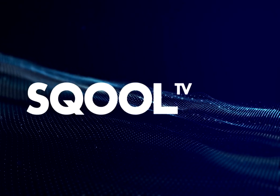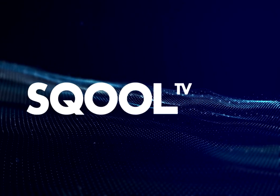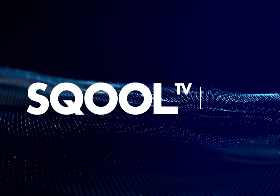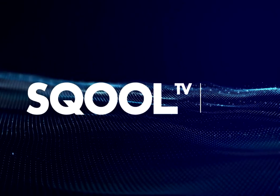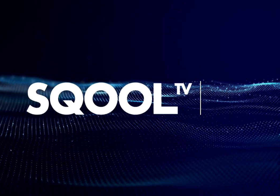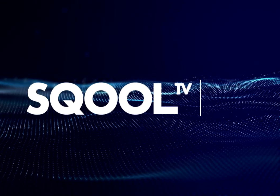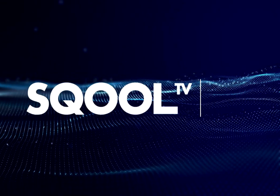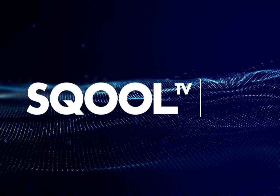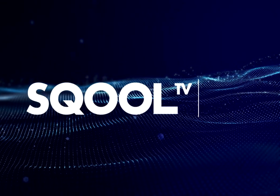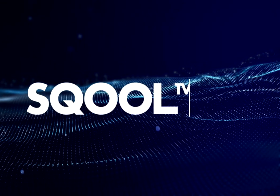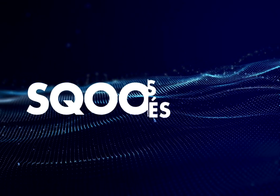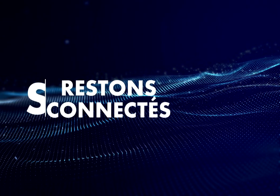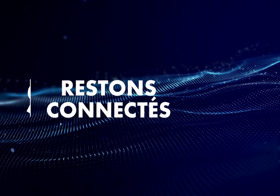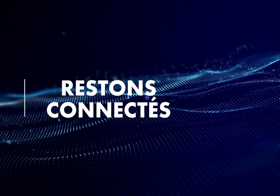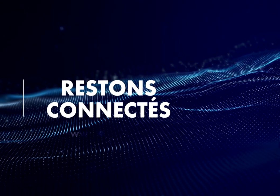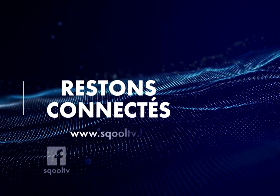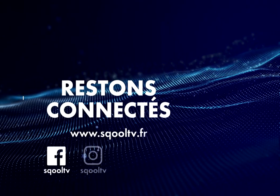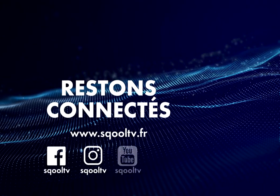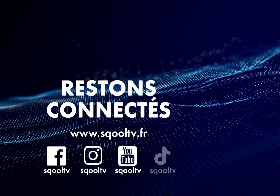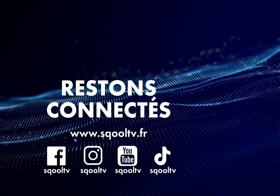Sous-titrage